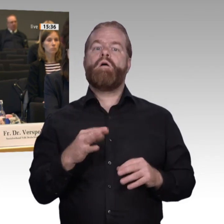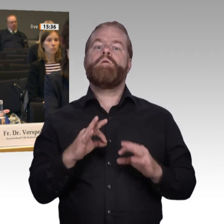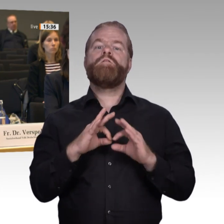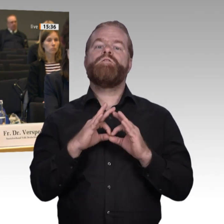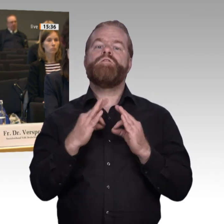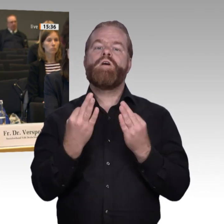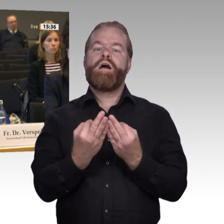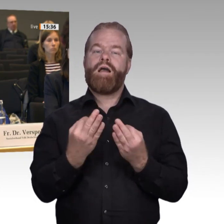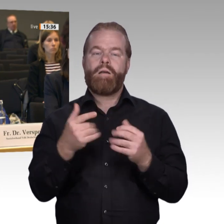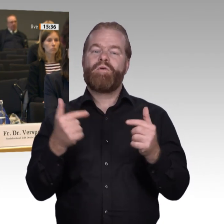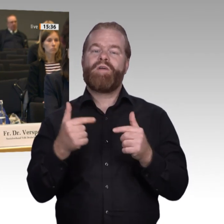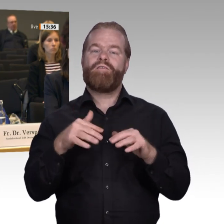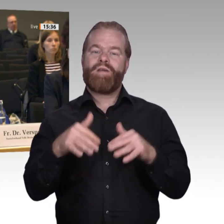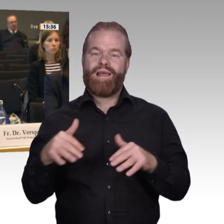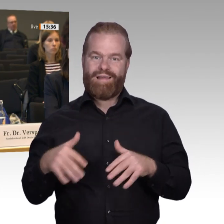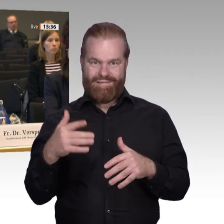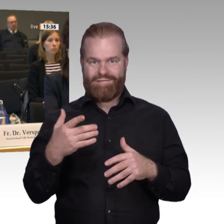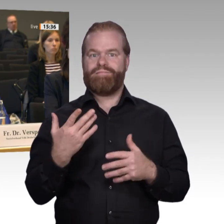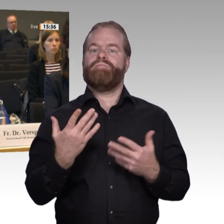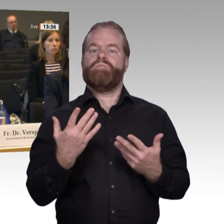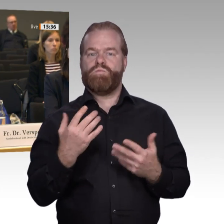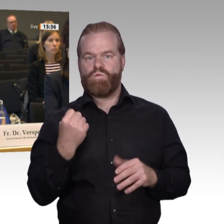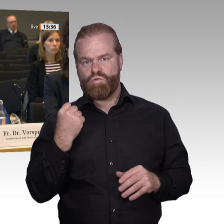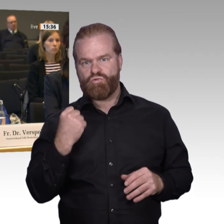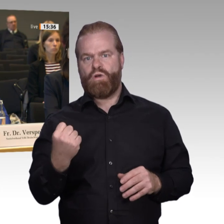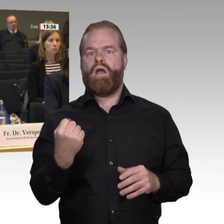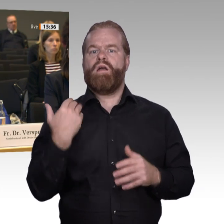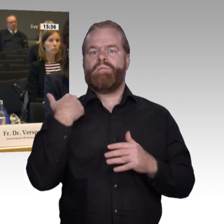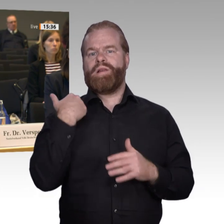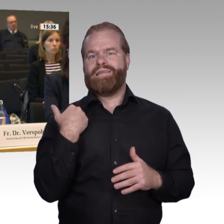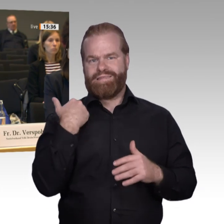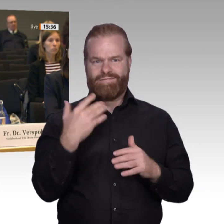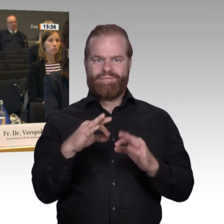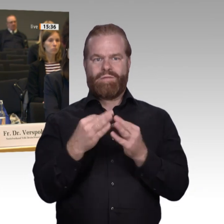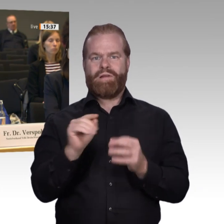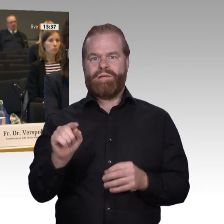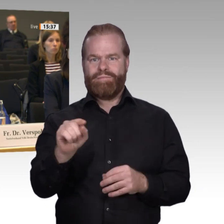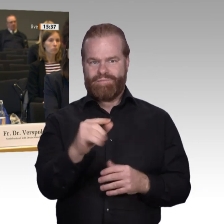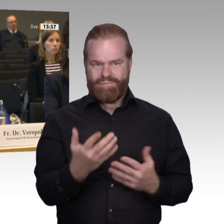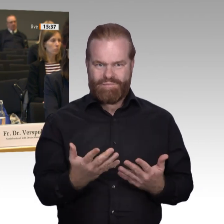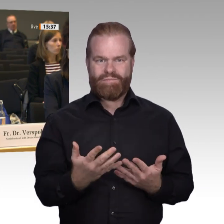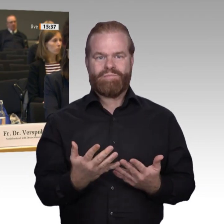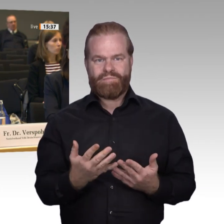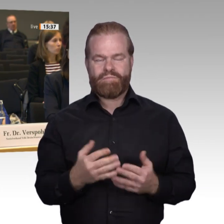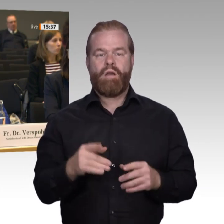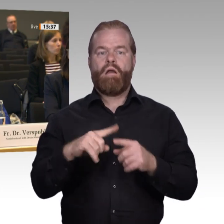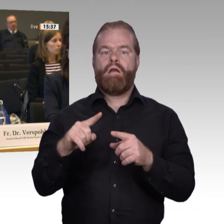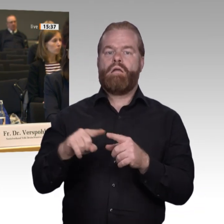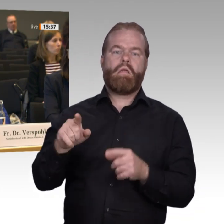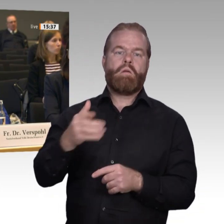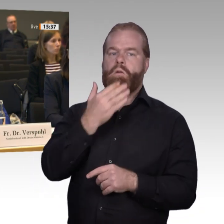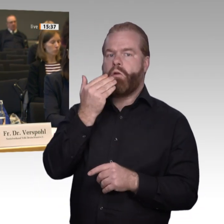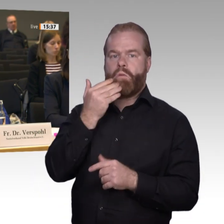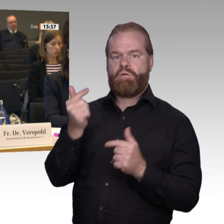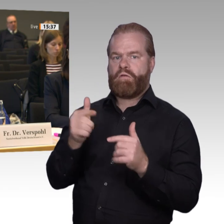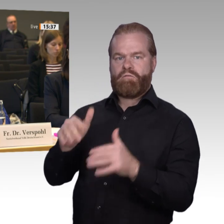da kommt es nicht dazu. Und deshalb finden wir, das ist eine Aufgabe, die muss die gesamte Gesellschaft schultern und nicht